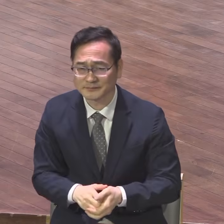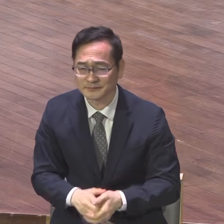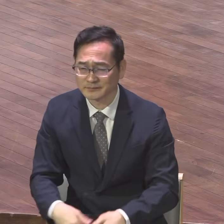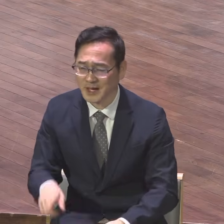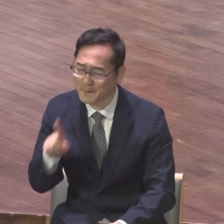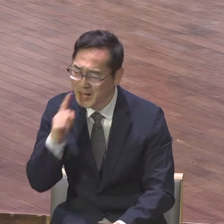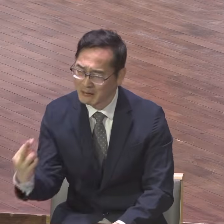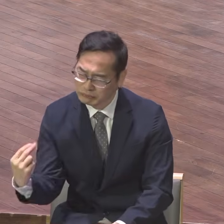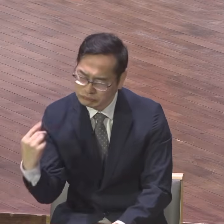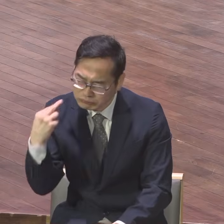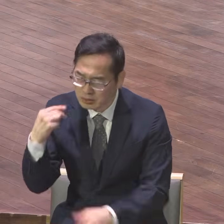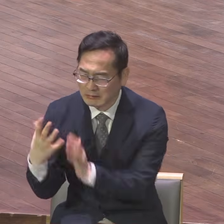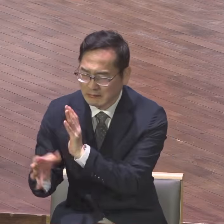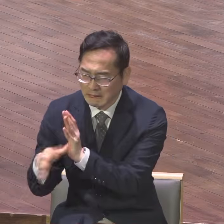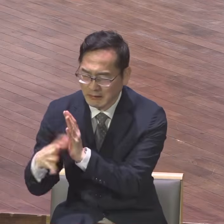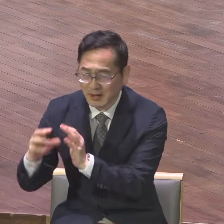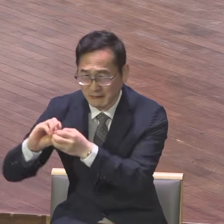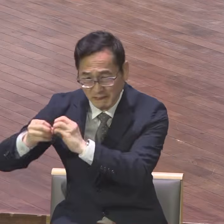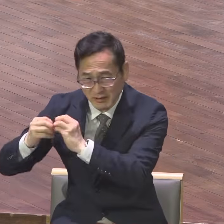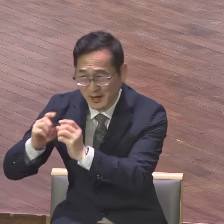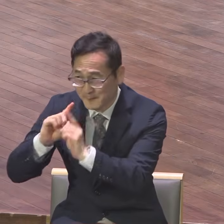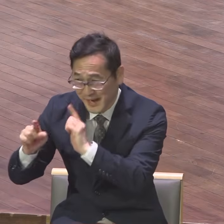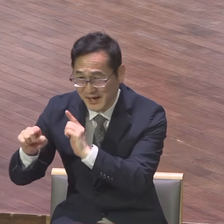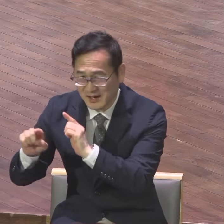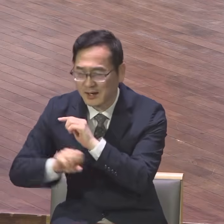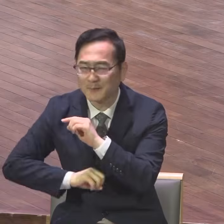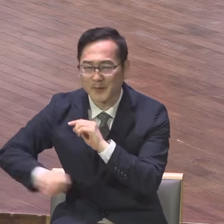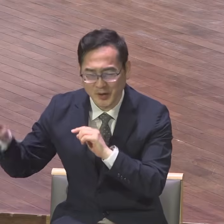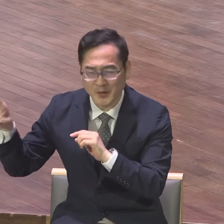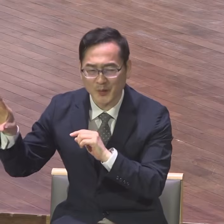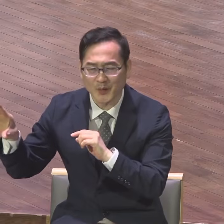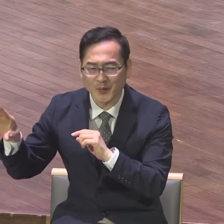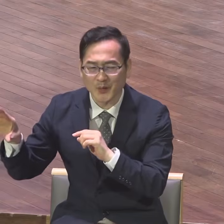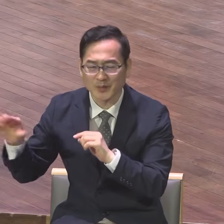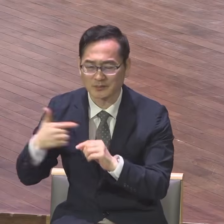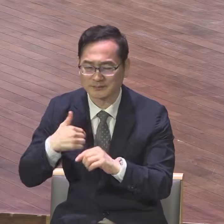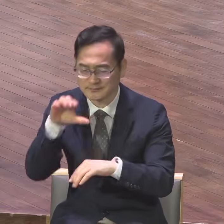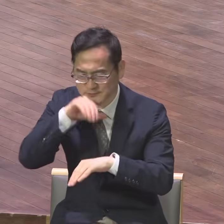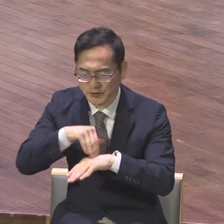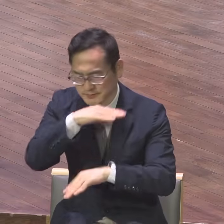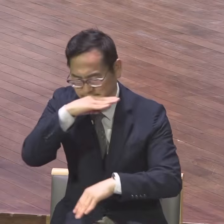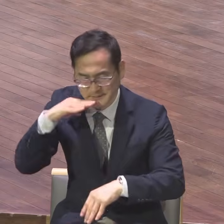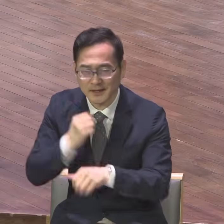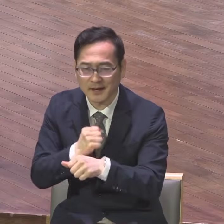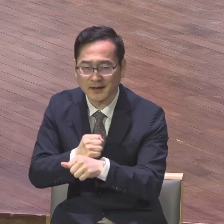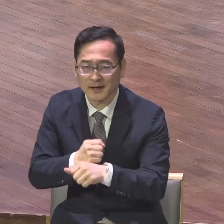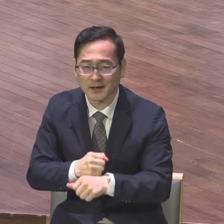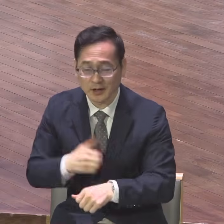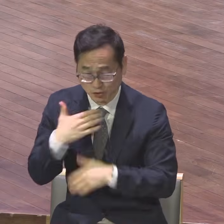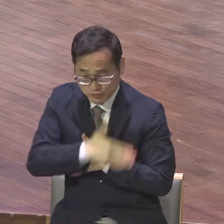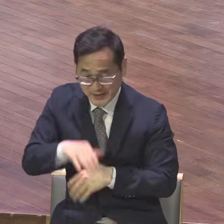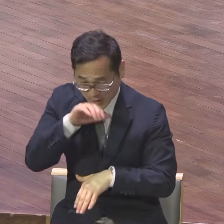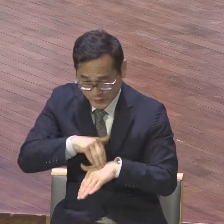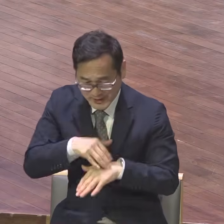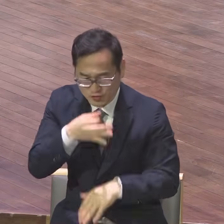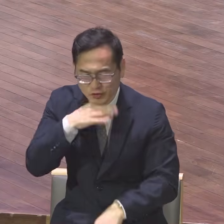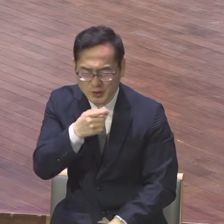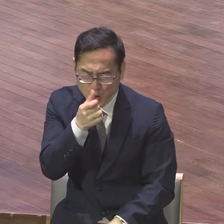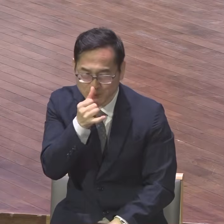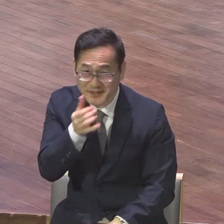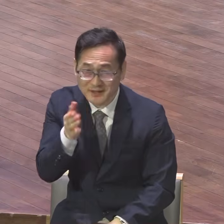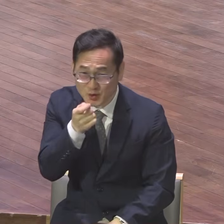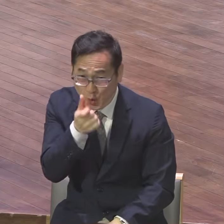망령되고 허탄한 신화를 버리고 경건에 이르도록 내 자신을 연단하라. 육체의 연단은 약간의 유익이 있으나